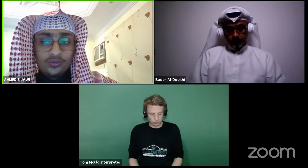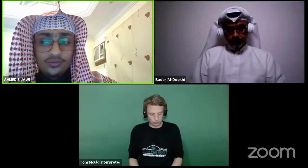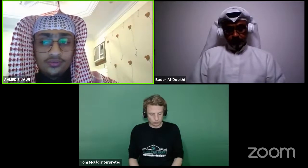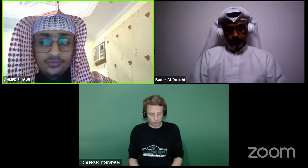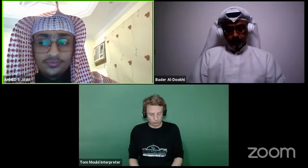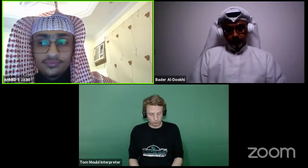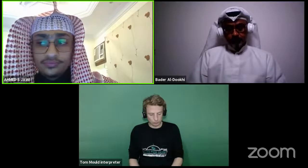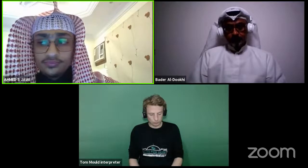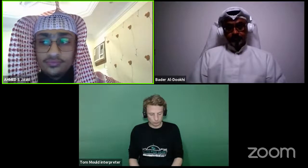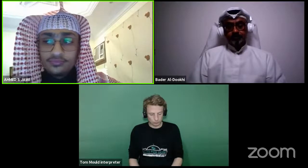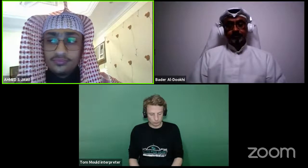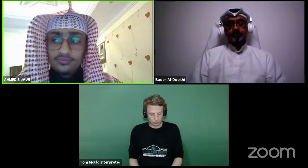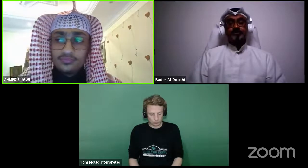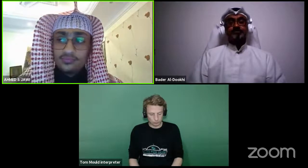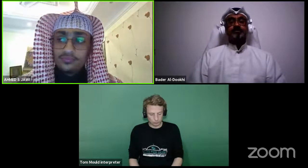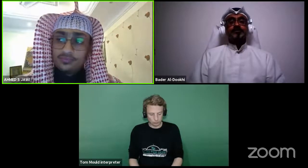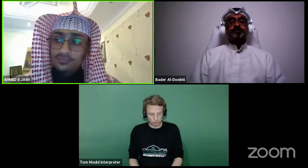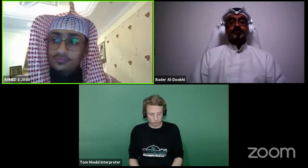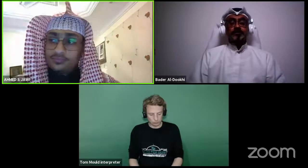يتفكرون.